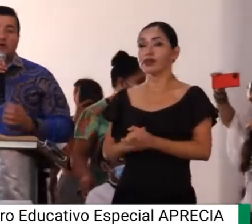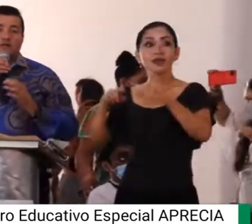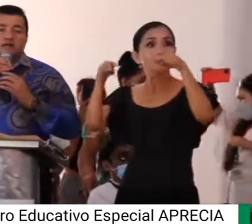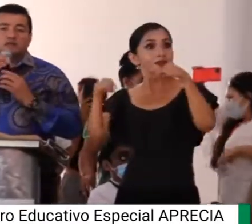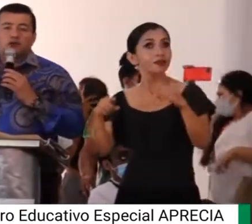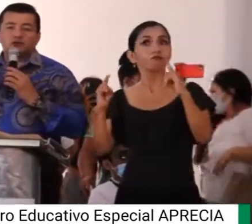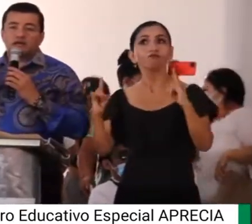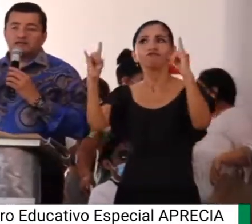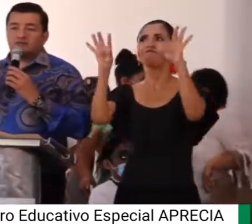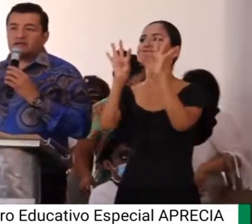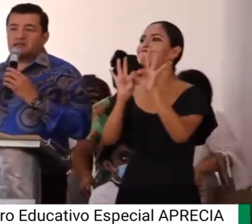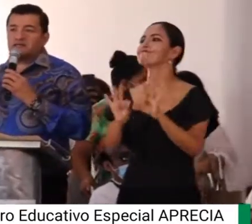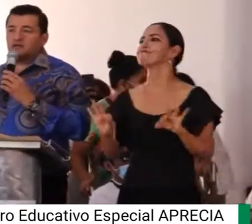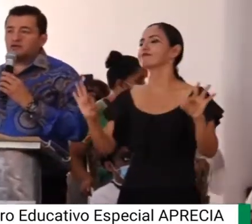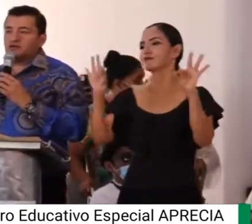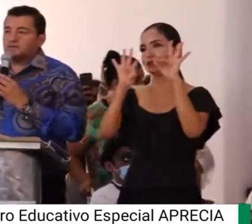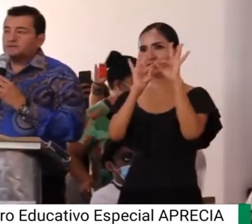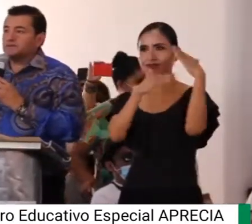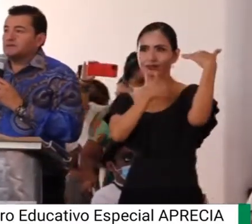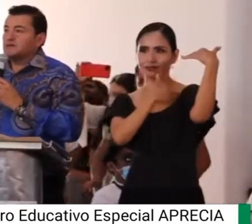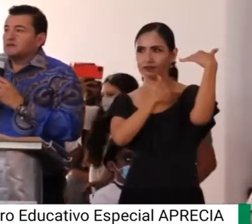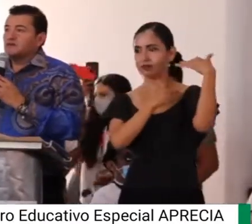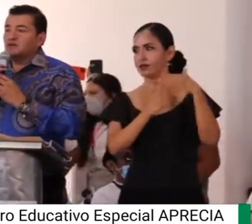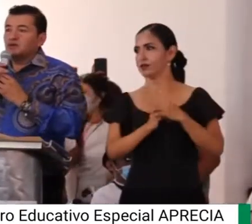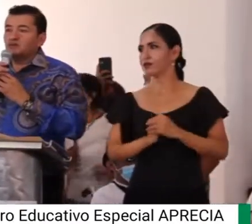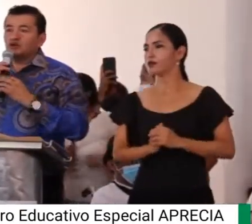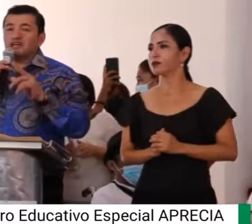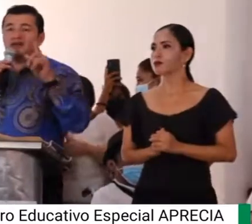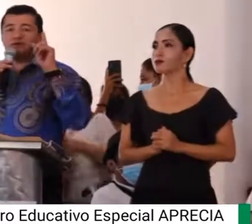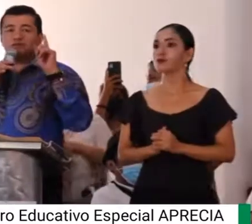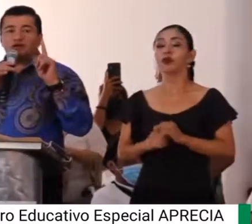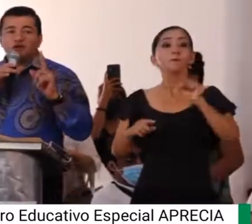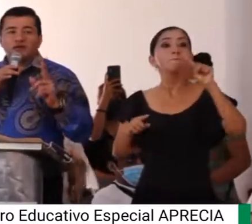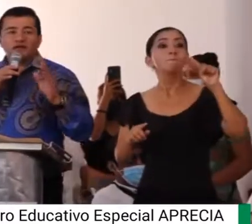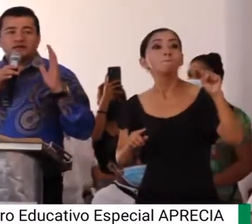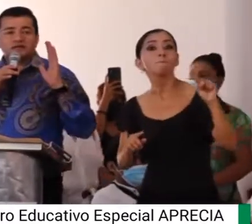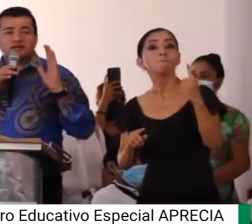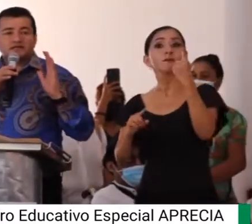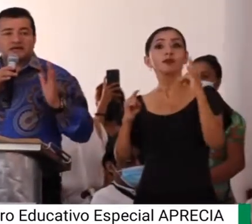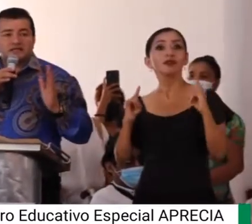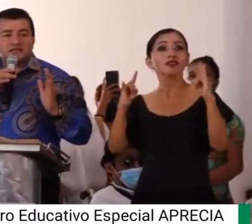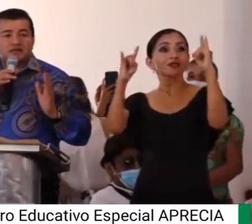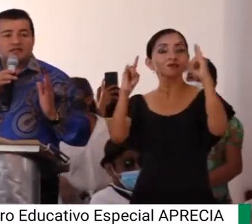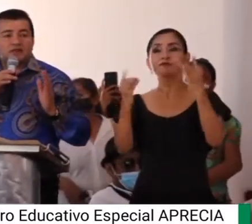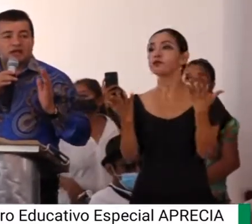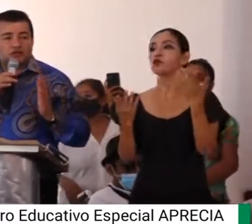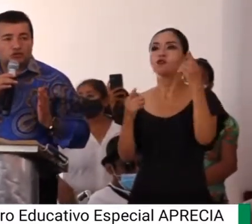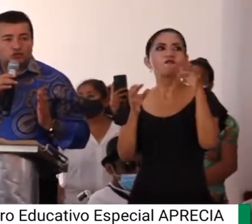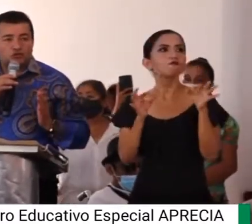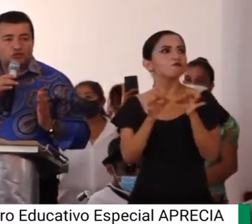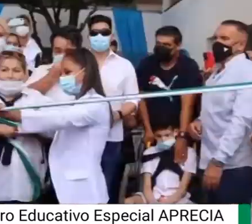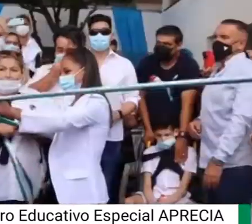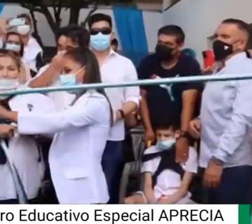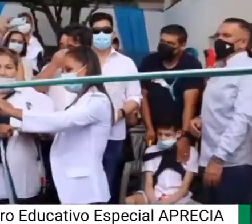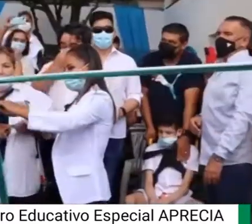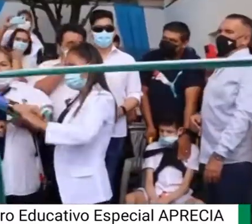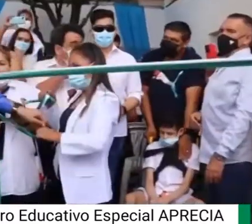Esta es una obra tan importante para Santa Cruz, porque es la primera obra que se hace de esta